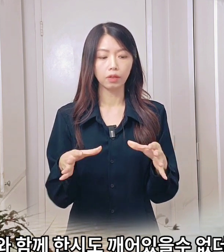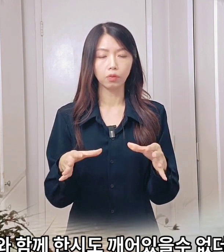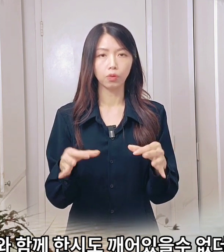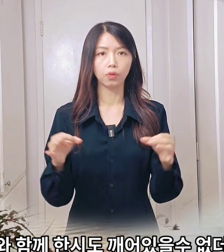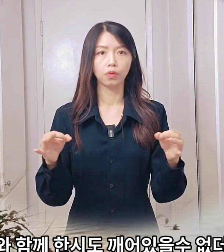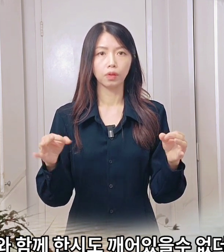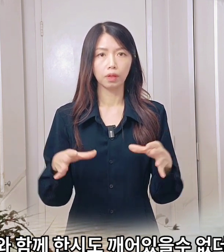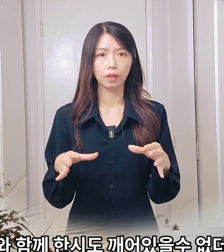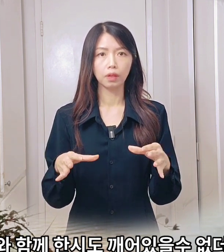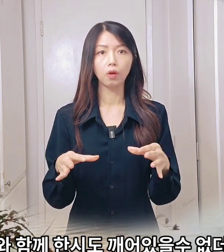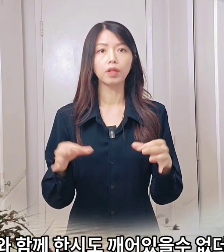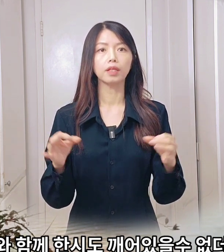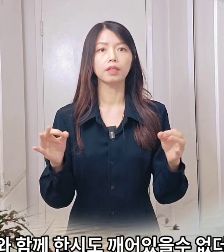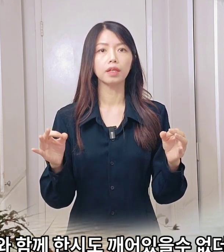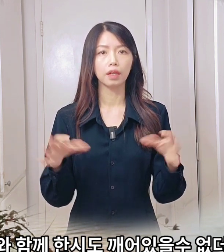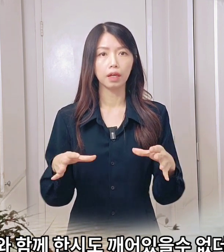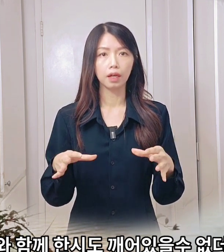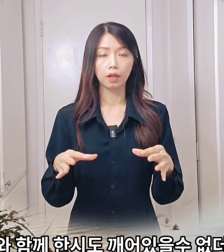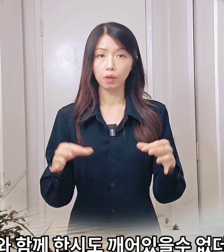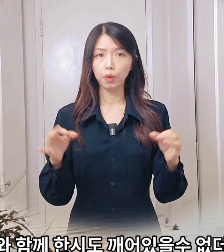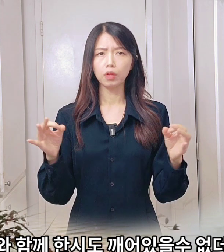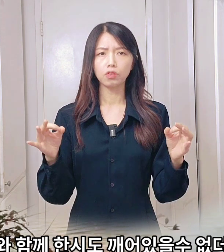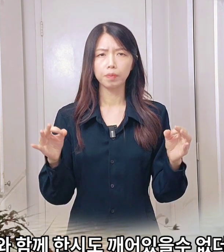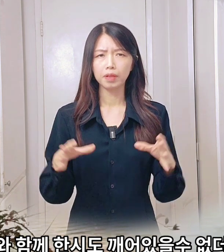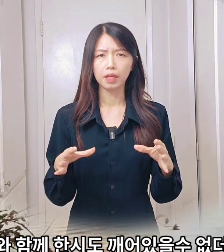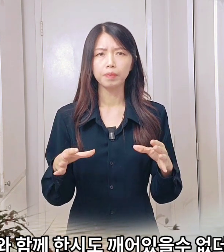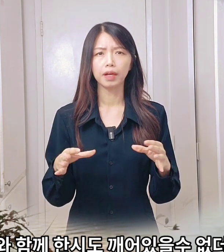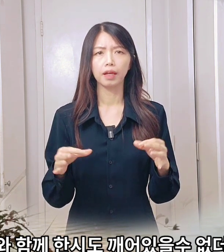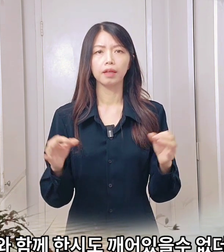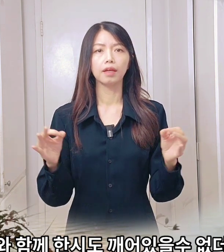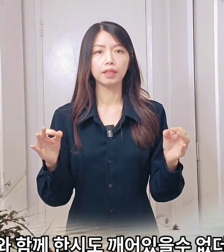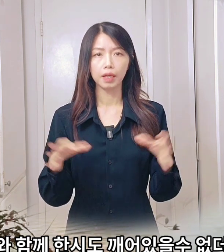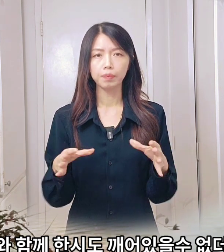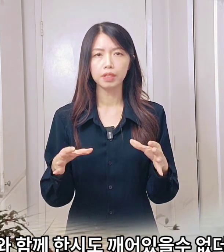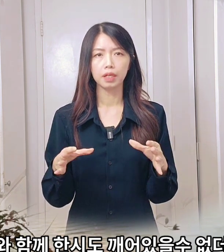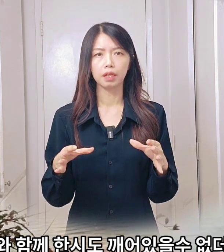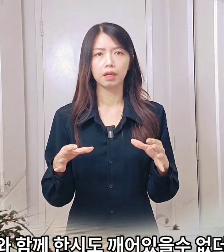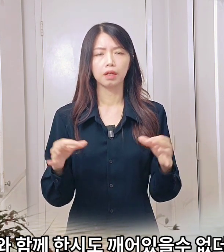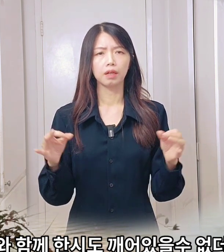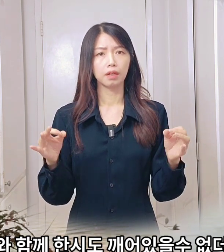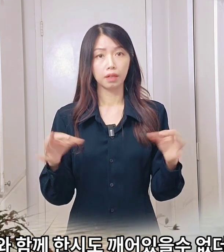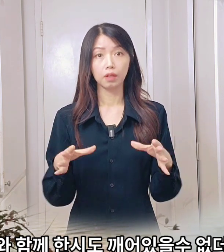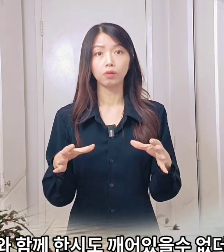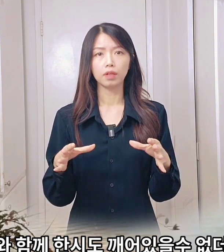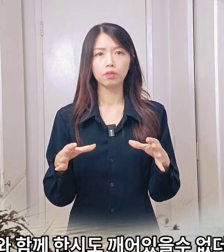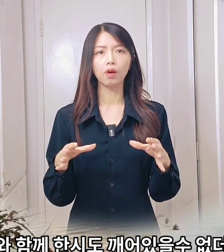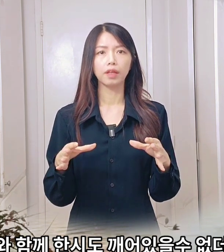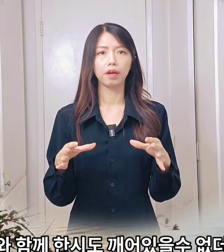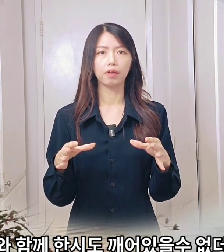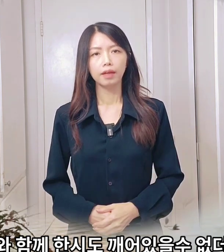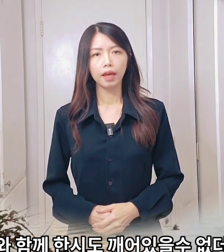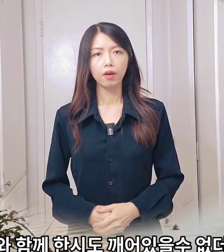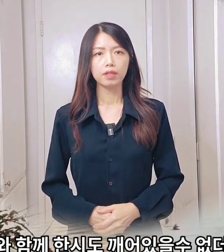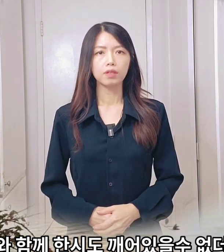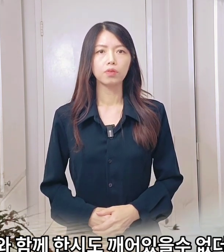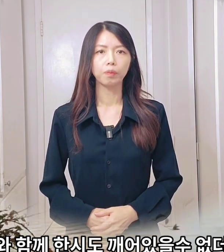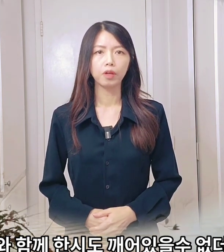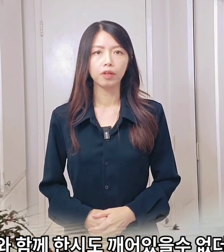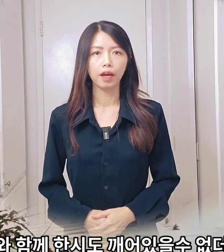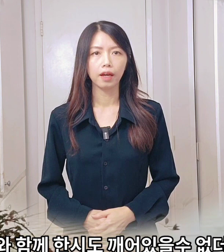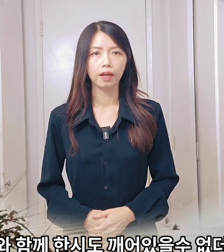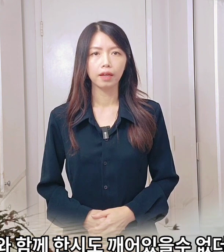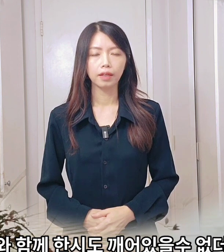살짝 안으로 털어내듯이 이렇게 표현해 주시면 잠깐, 잠시 이런 뜻의 수어가 돼요. 깨어 있을